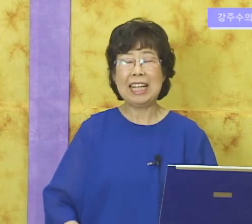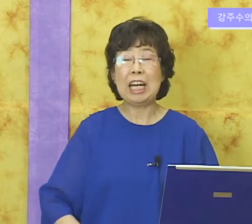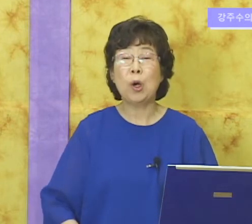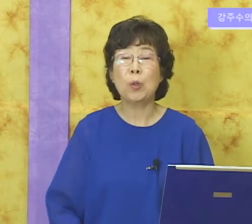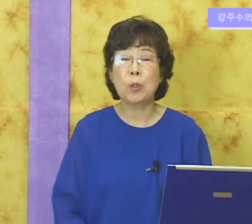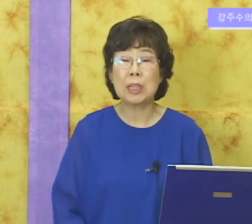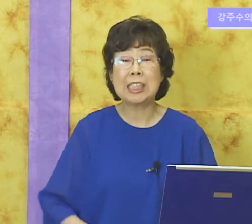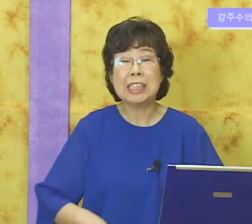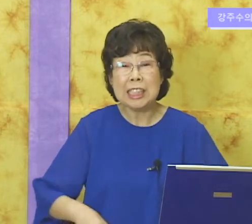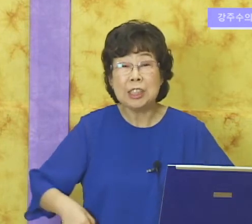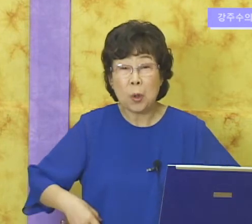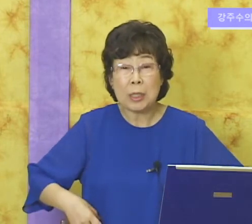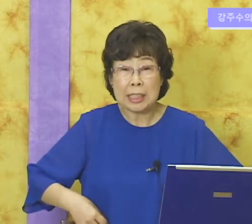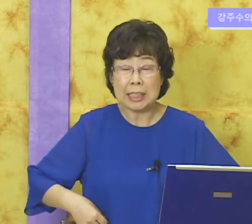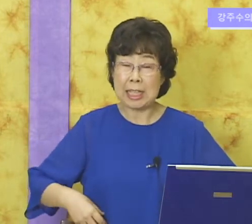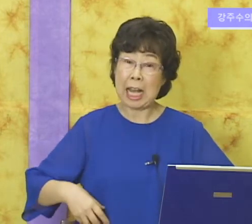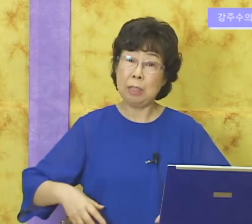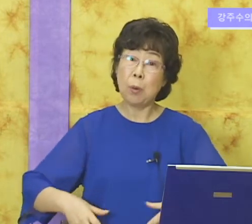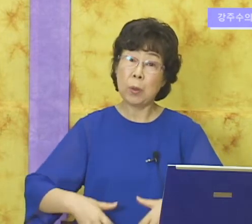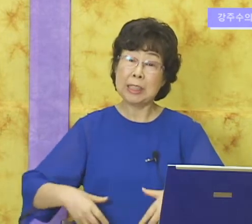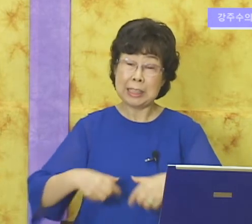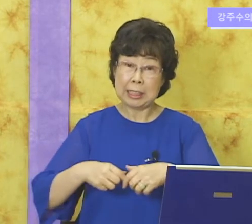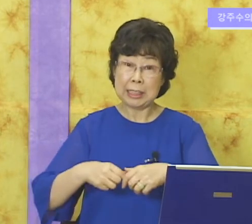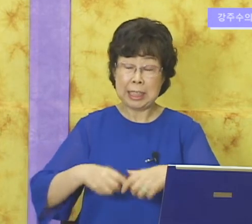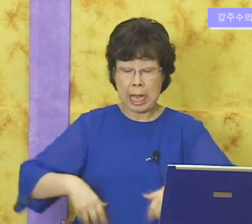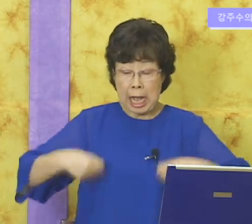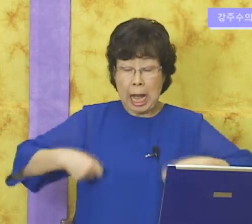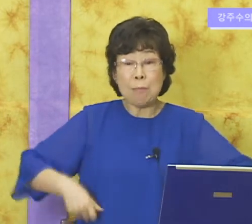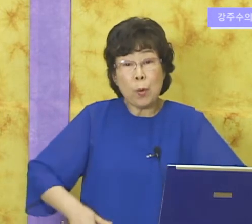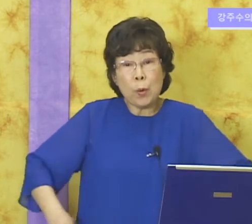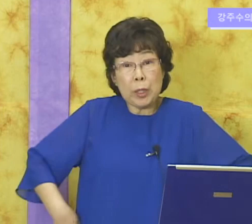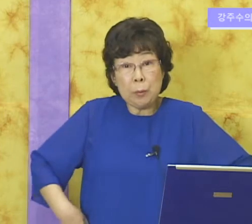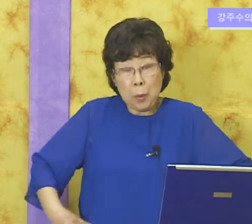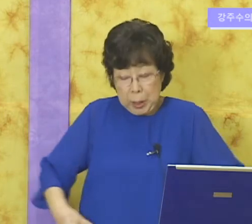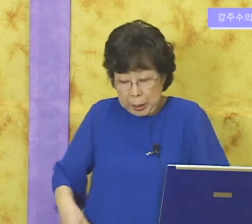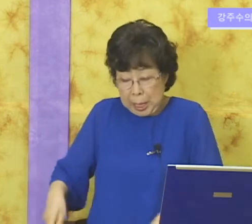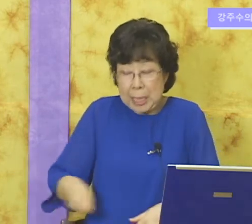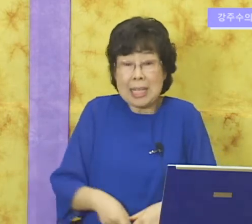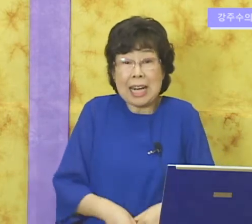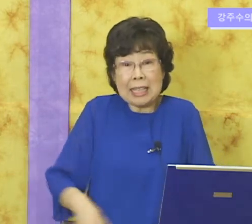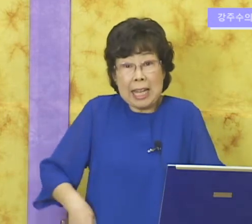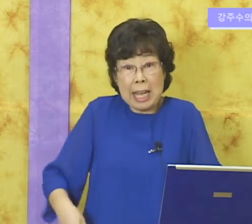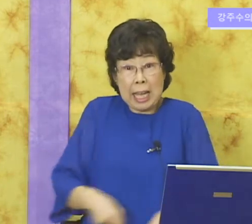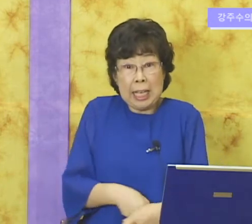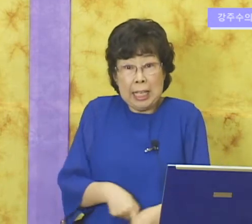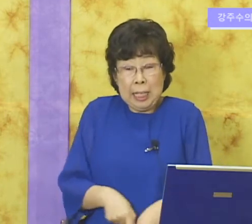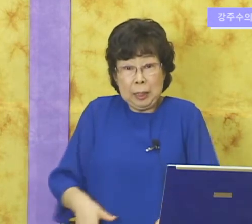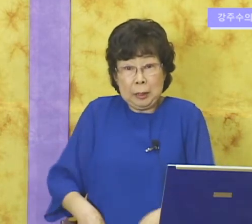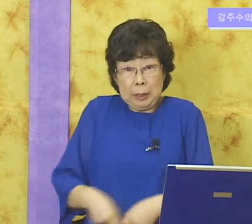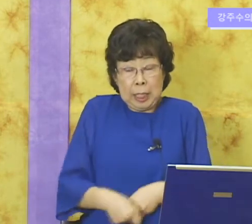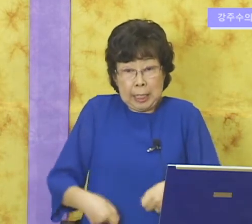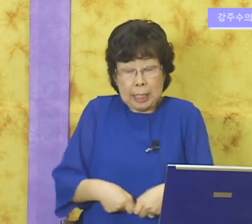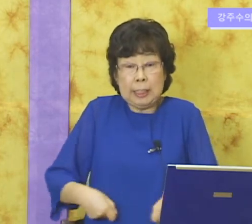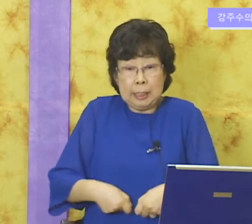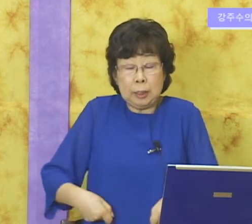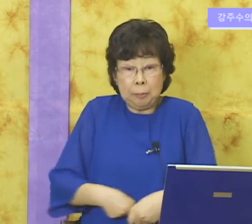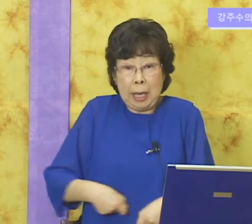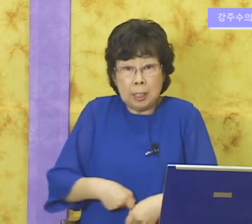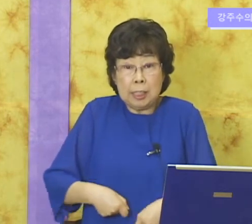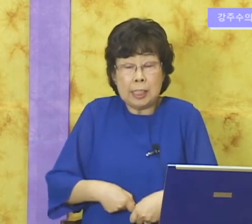옛날에 옷끈 있죠, 옷끈. 그러니까 한복끈. 그러니까 한복 입고 이렇게 일할 때 이렇게 딱 매는 그